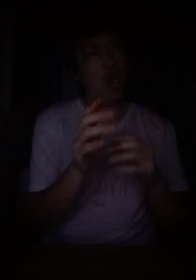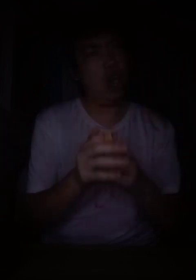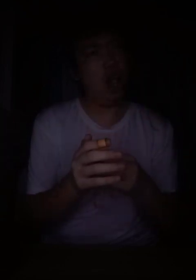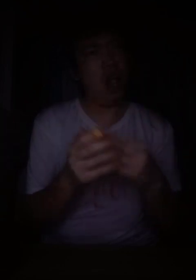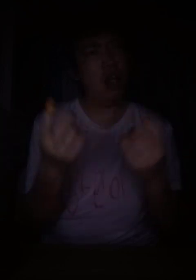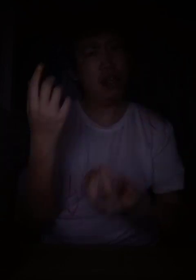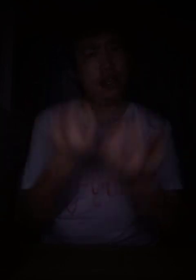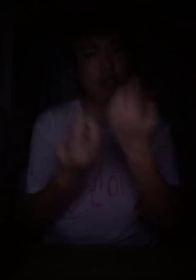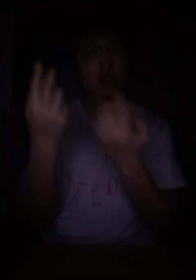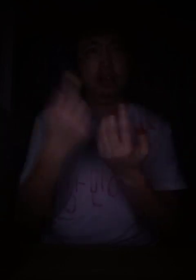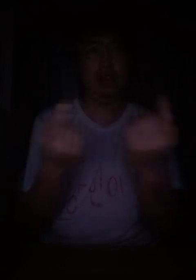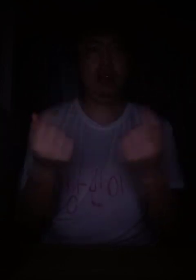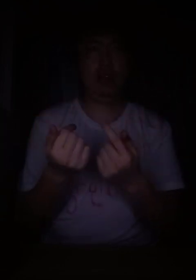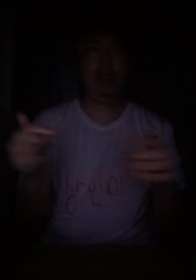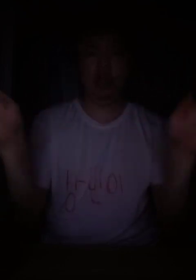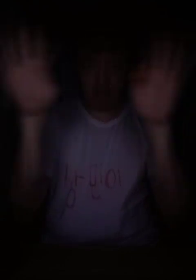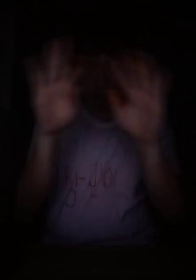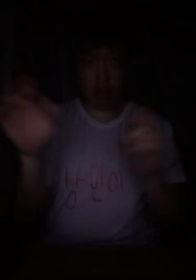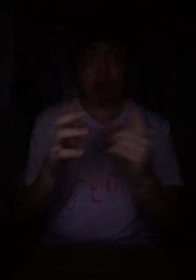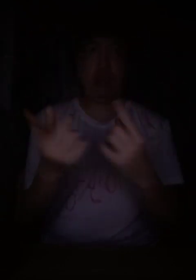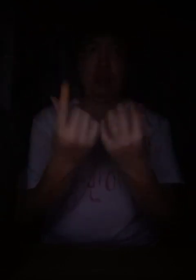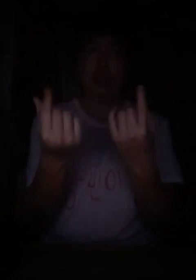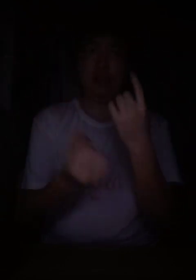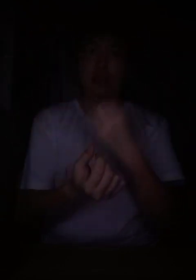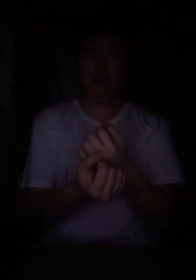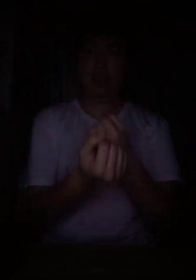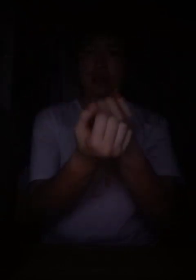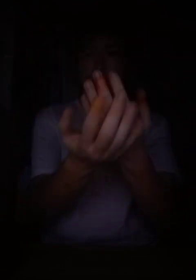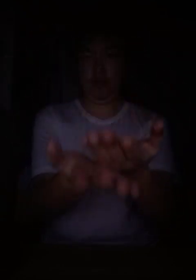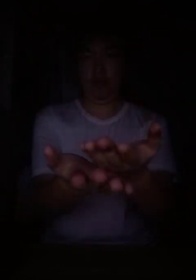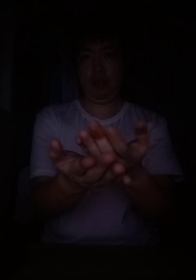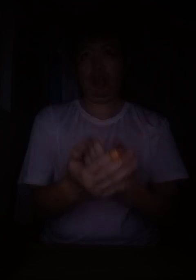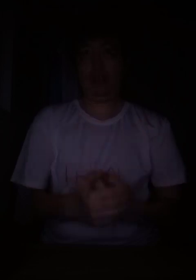화재도 잇따랐습니다. 밤사이 사건 사고 박현희 기자입니다.